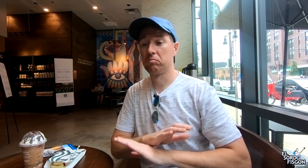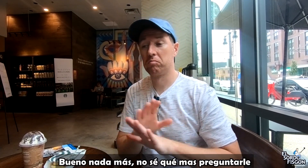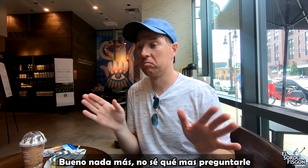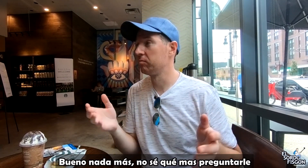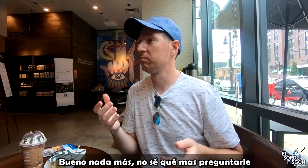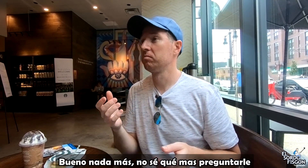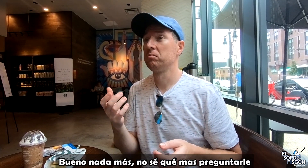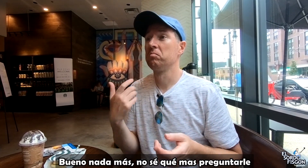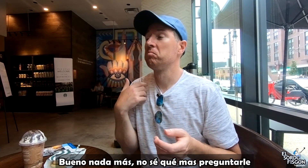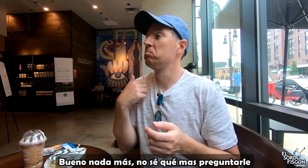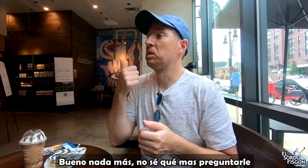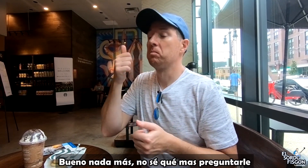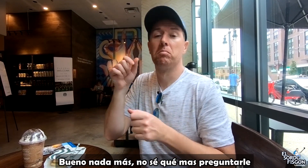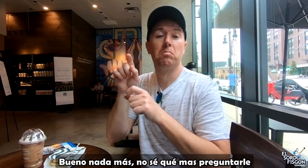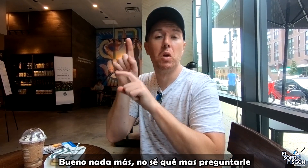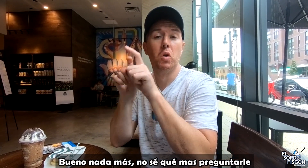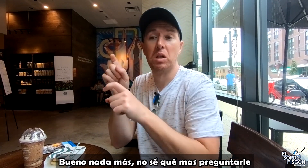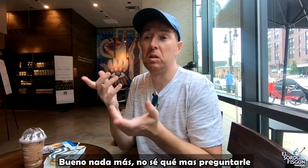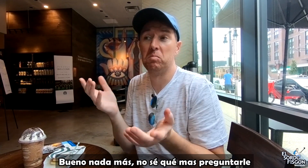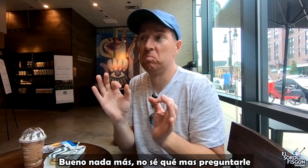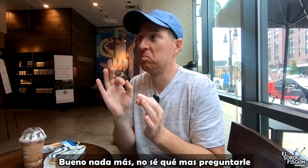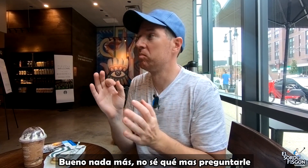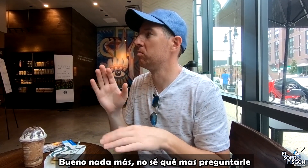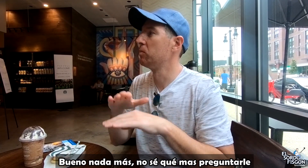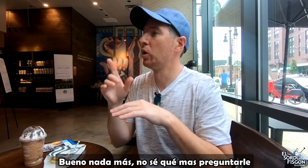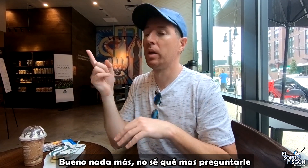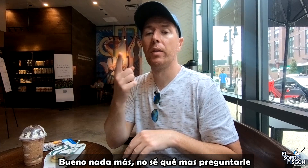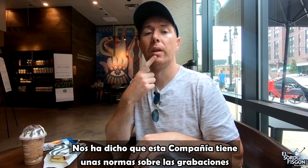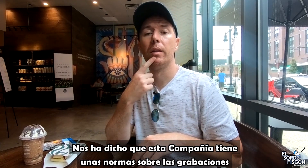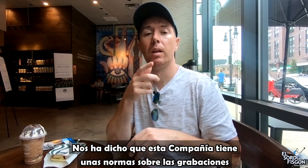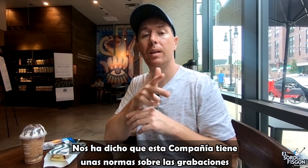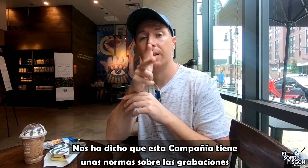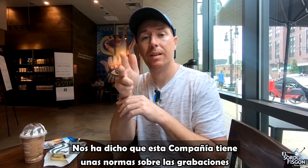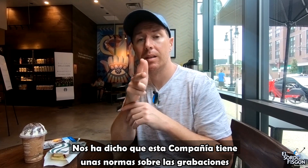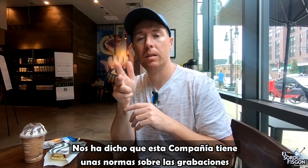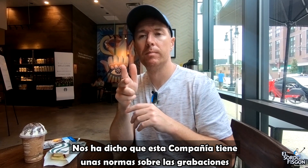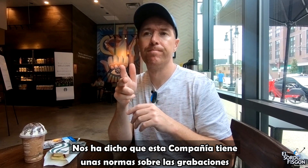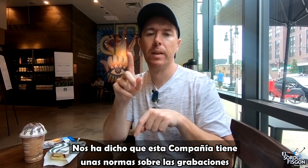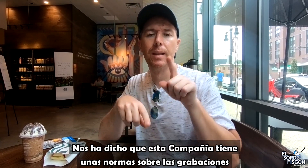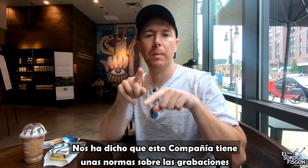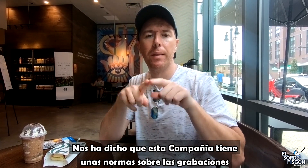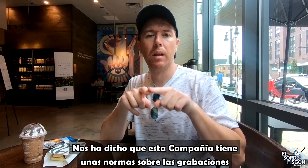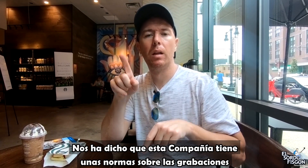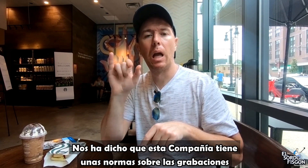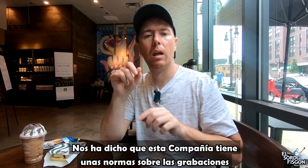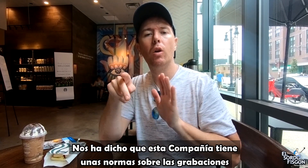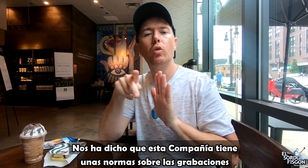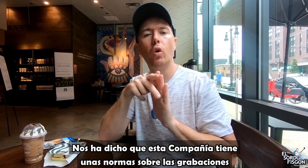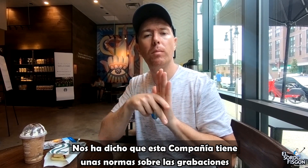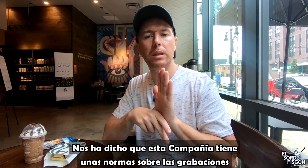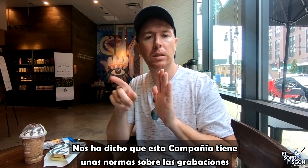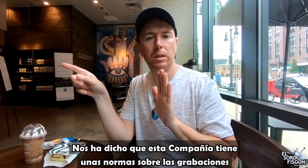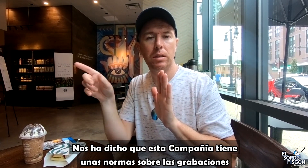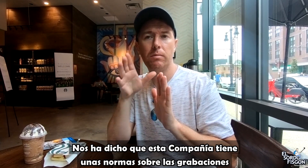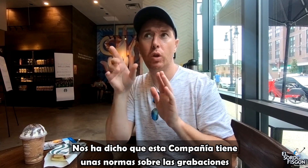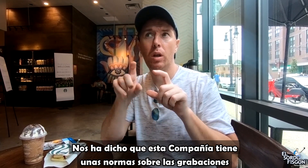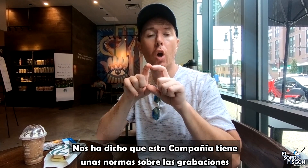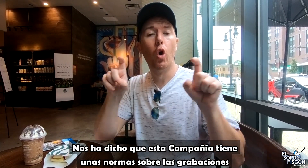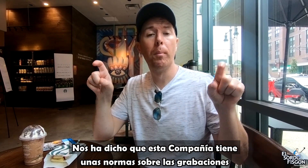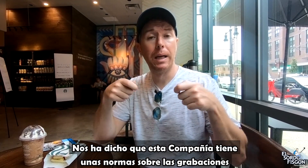Bueno, nada más. No sé qué más preguntarle. Nos ha dicho que esta compañía tiene unas normas sobre las grabaciones.